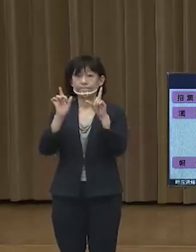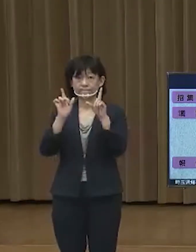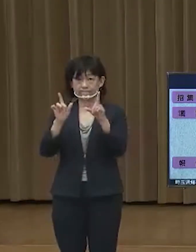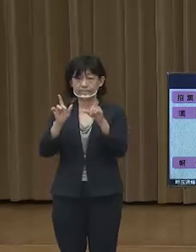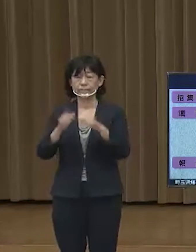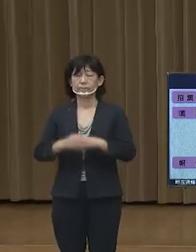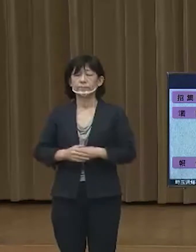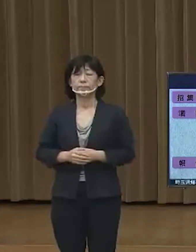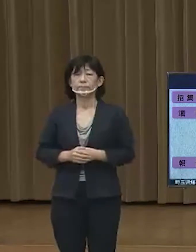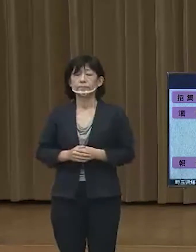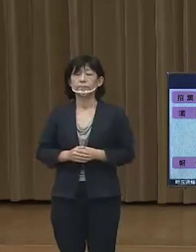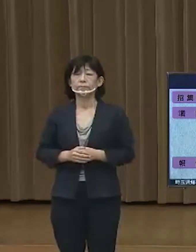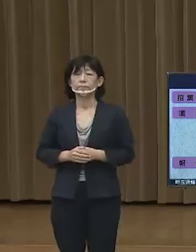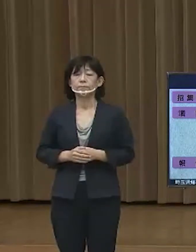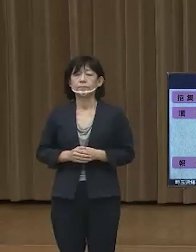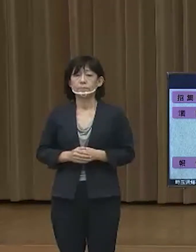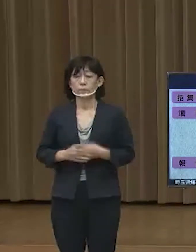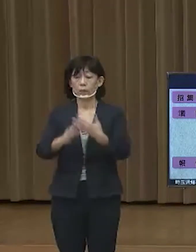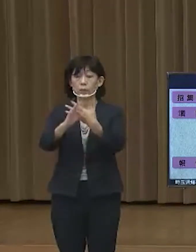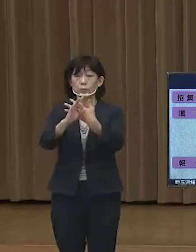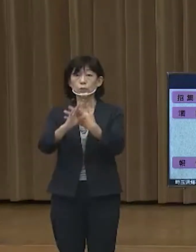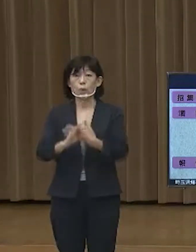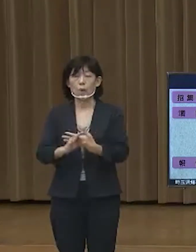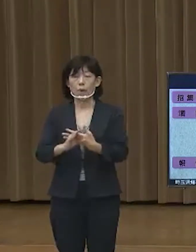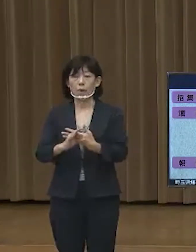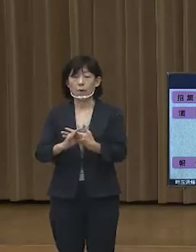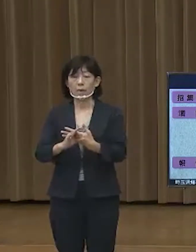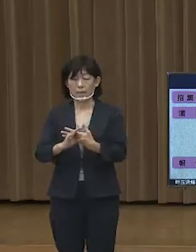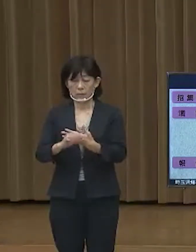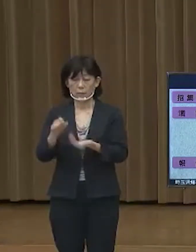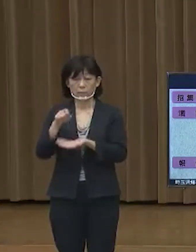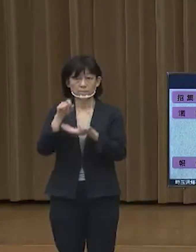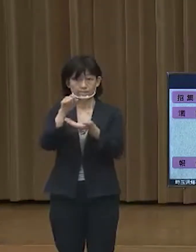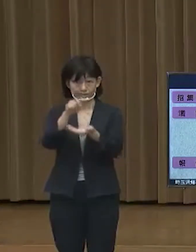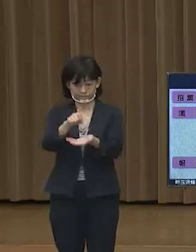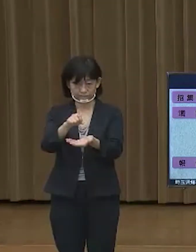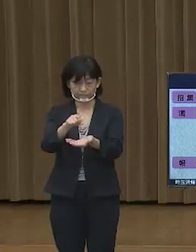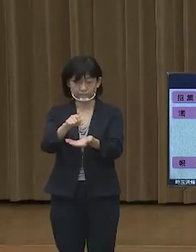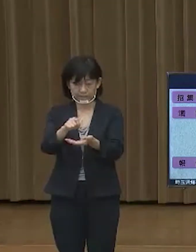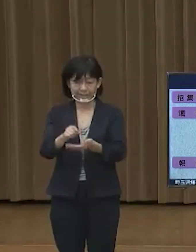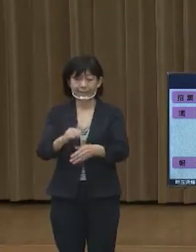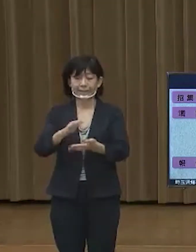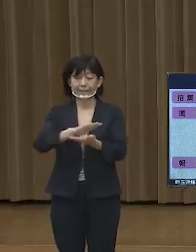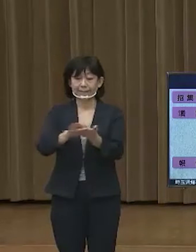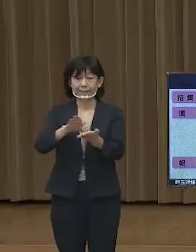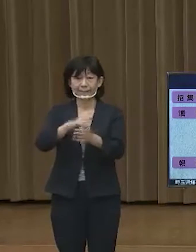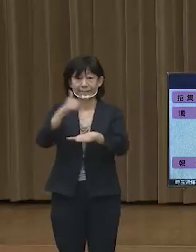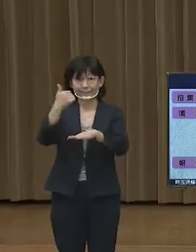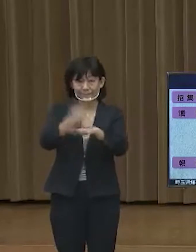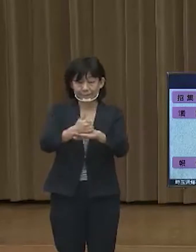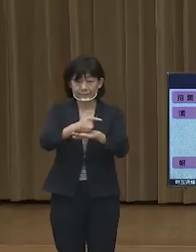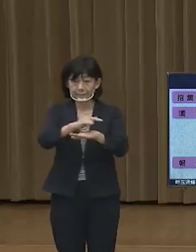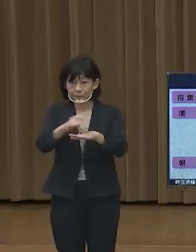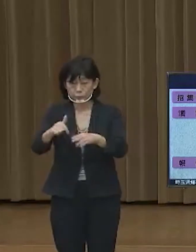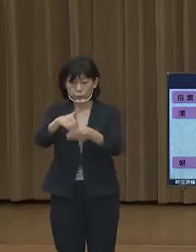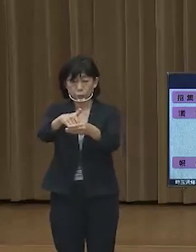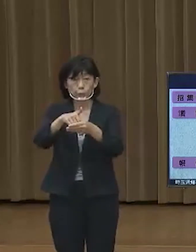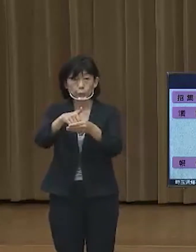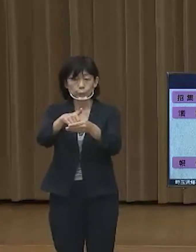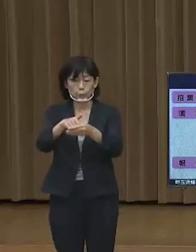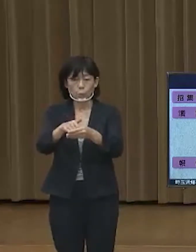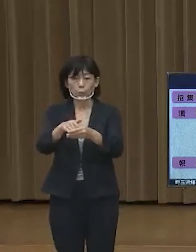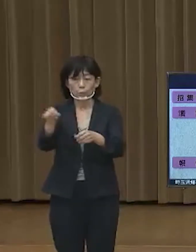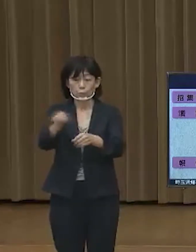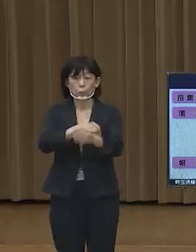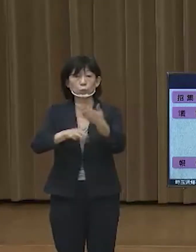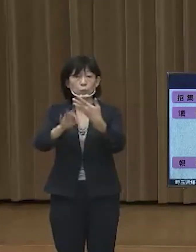回、条例を提出させていただいて、知事等の給与に関するその特例